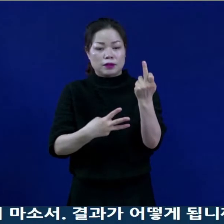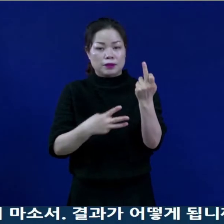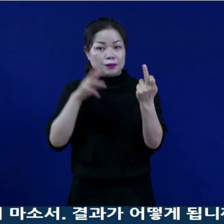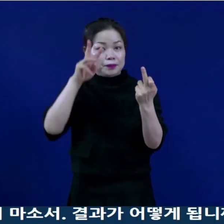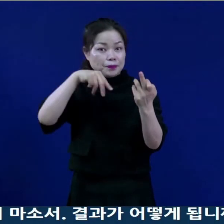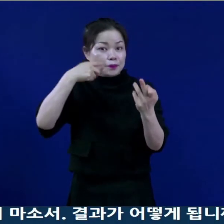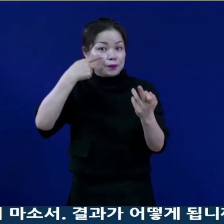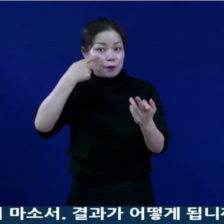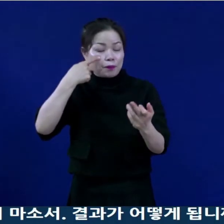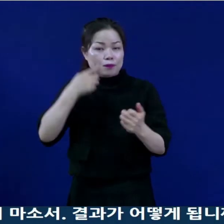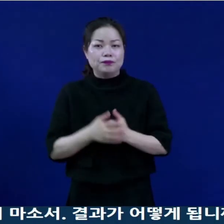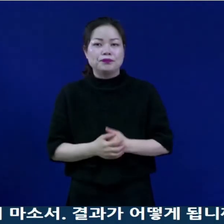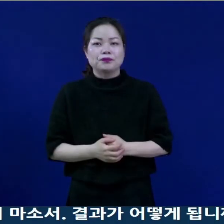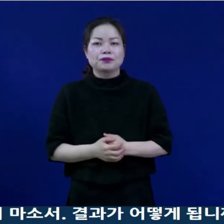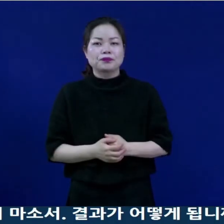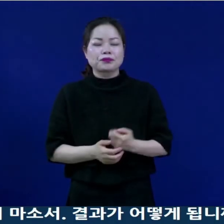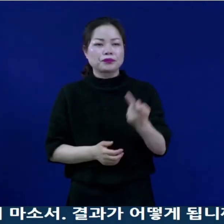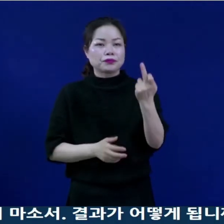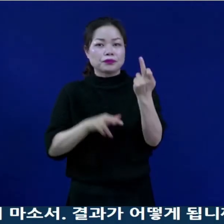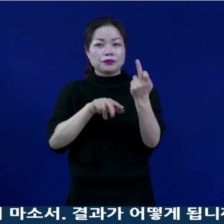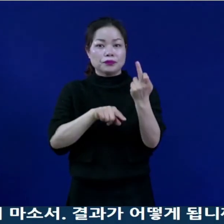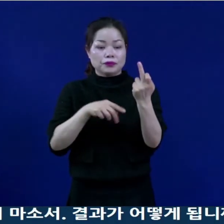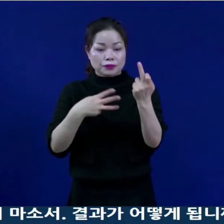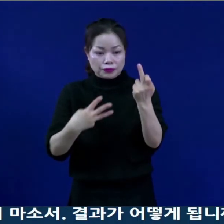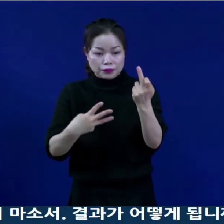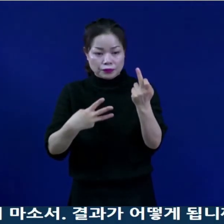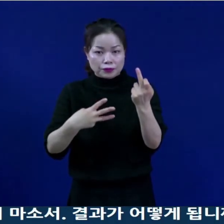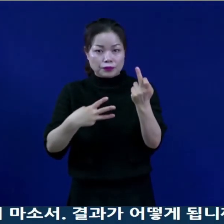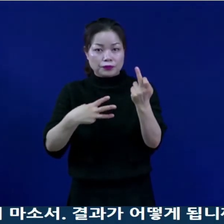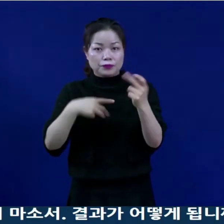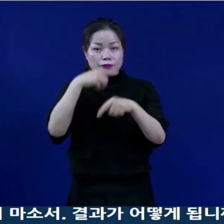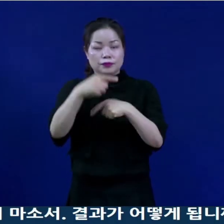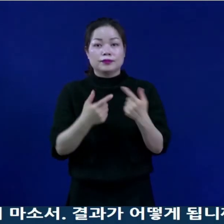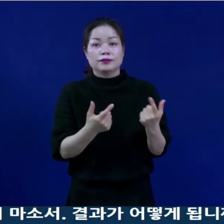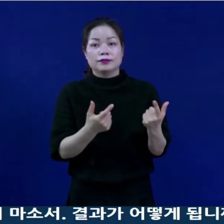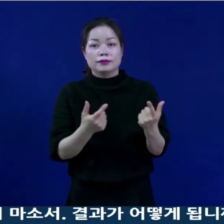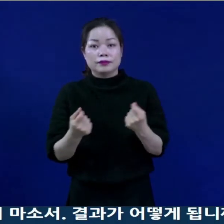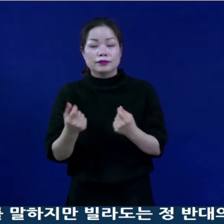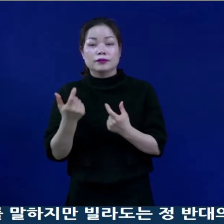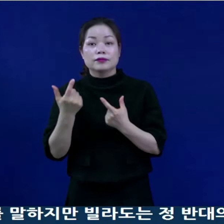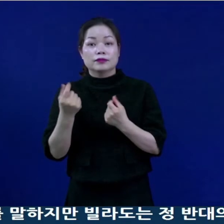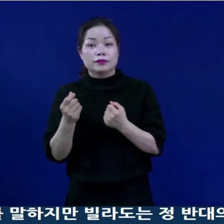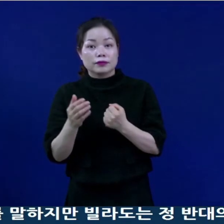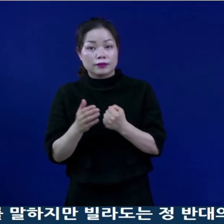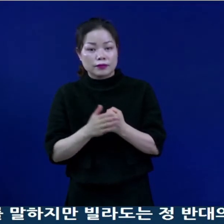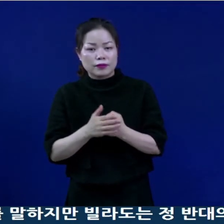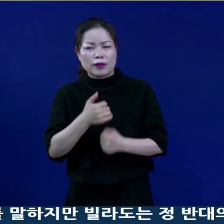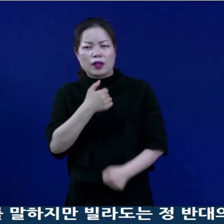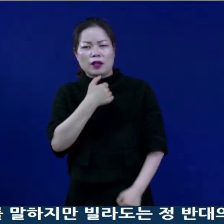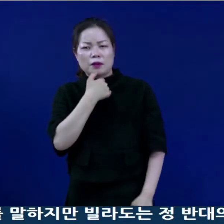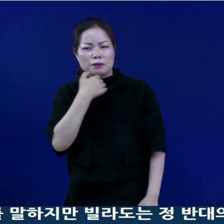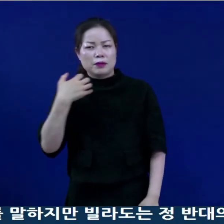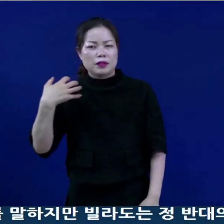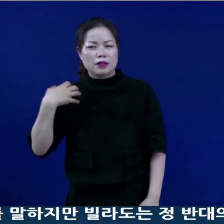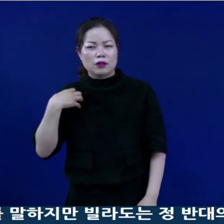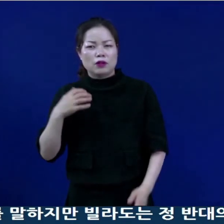읽어볼까요? 12절 한번 읽어보겠습니다. 시작. 이러함으로 빌라도가 예수를 놓으려고